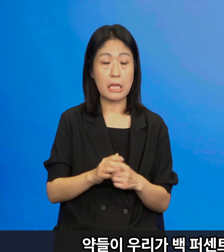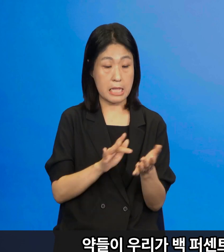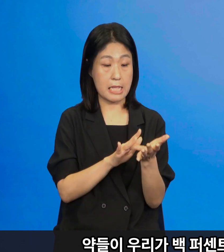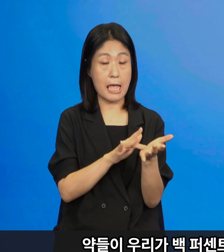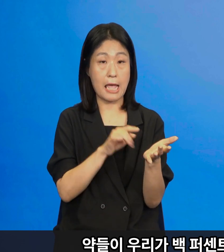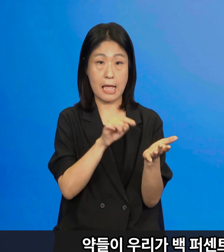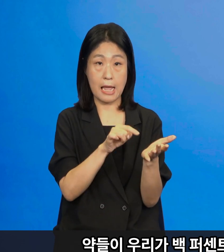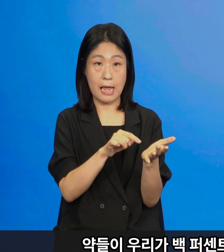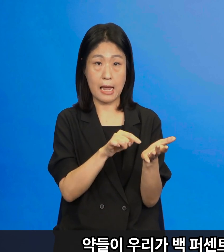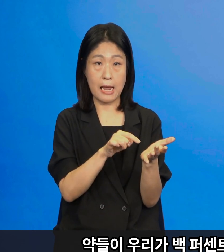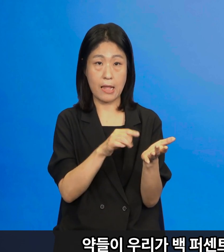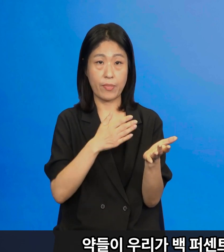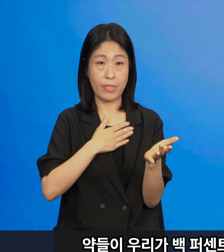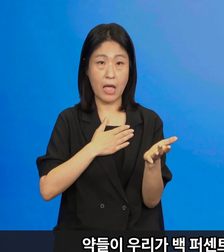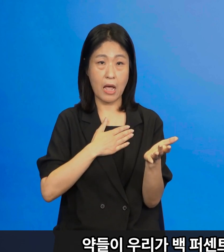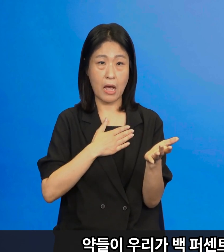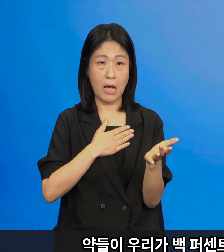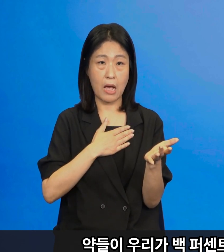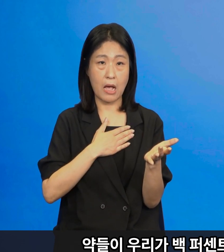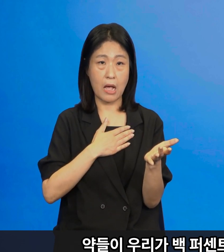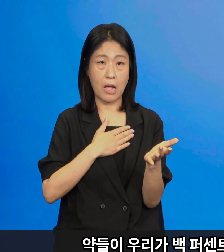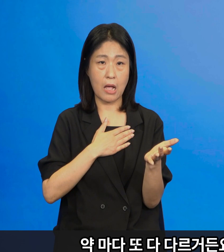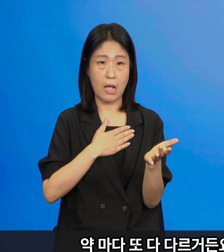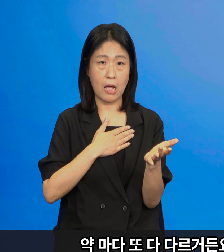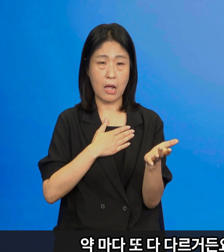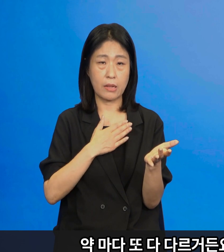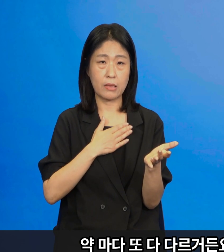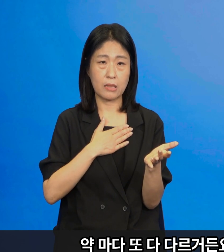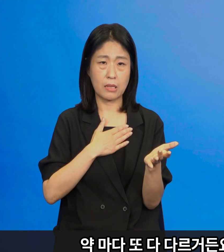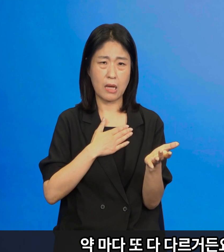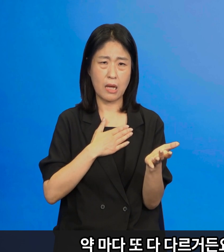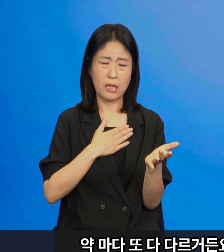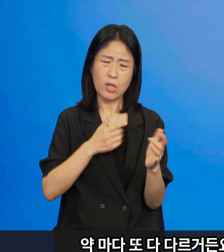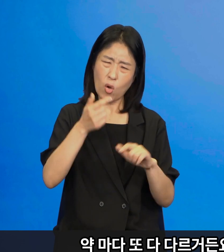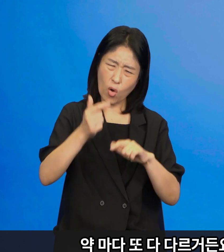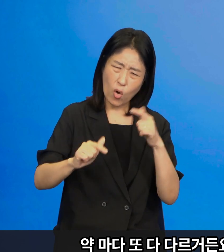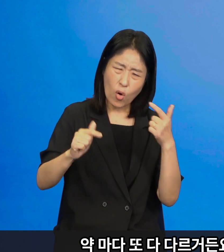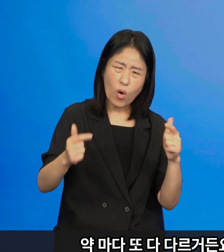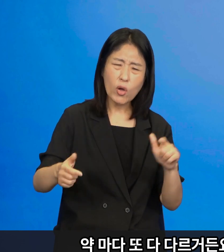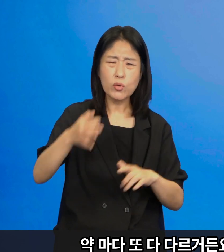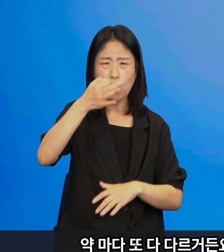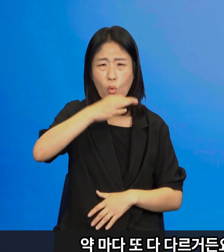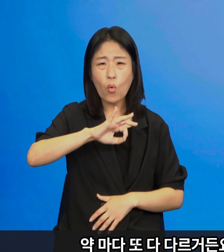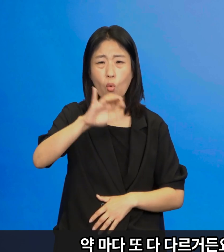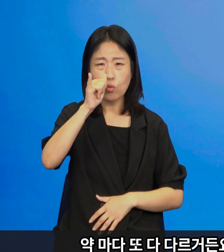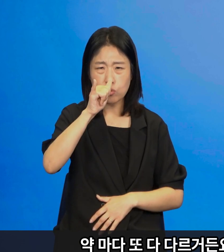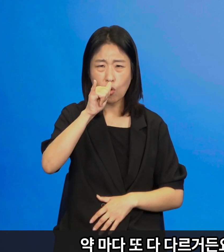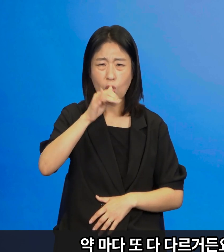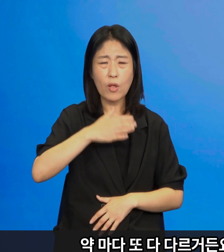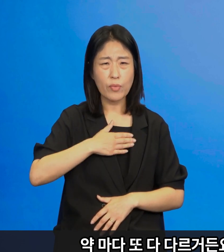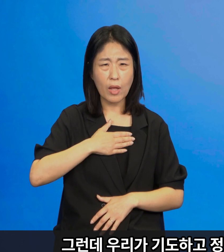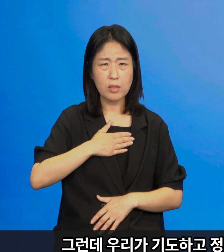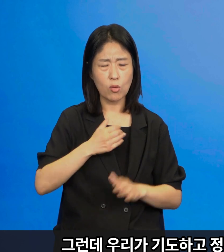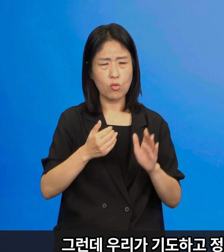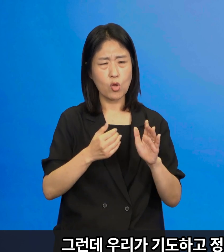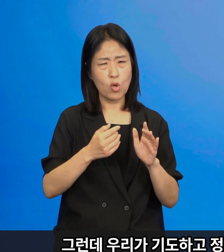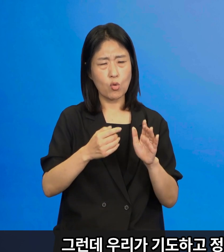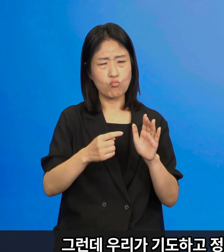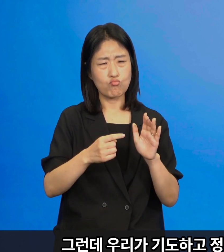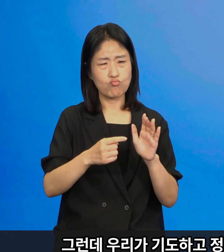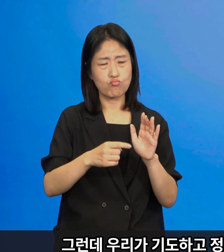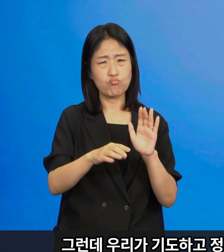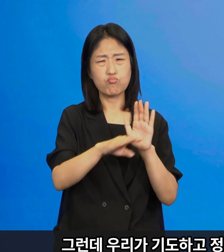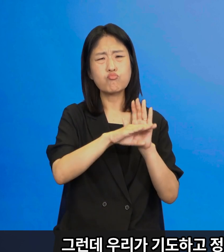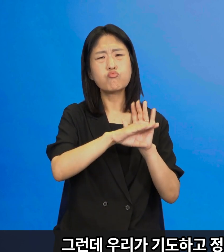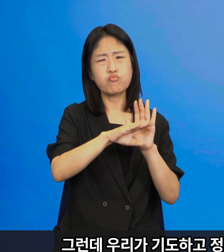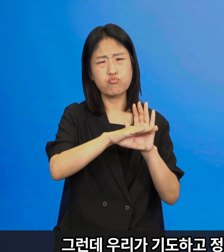약들이 우리가 100% 다 작용하는 게 아니거든요. 약마다 또 다 다르거든요. 부작용이 생길 수도 있어요. 그런데 우리가